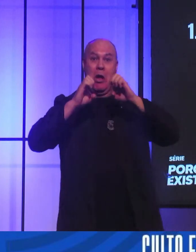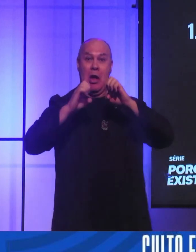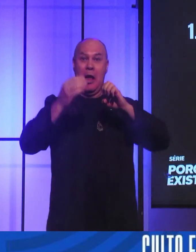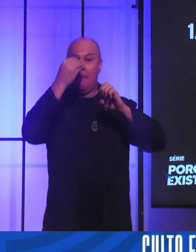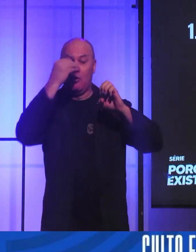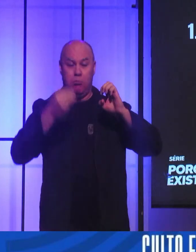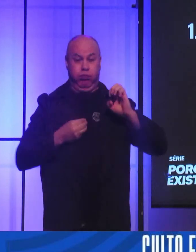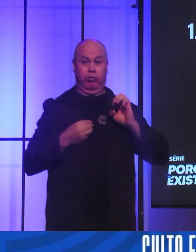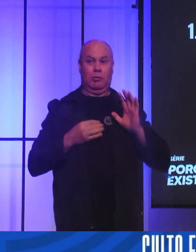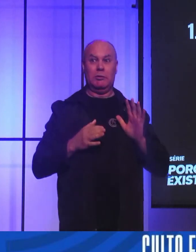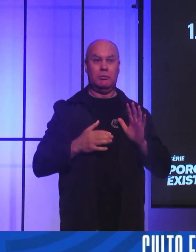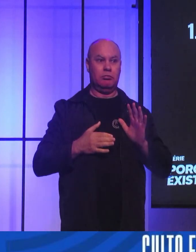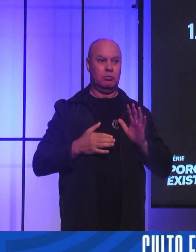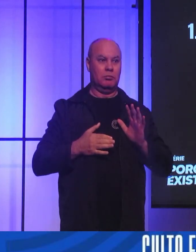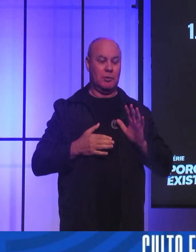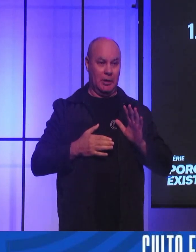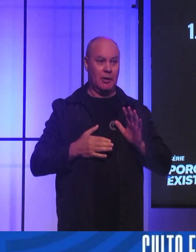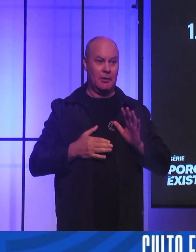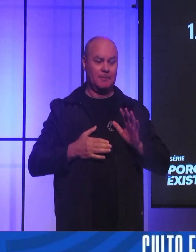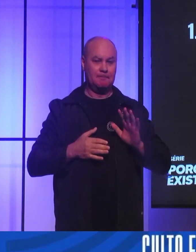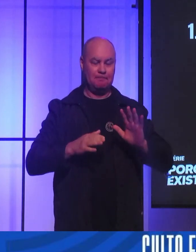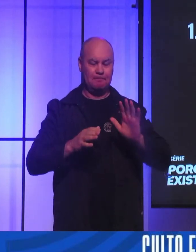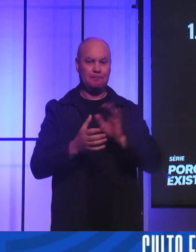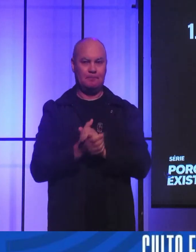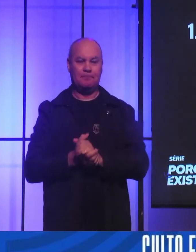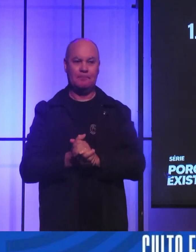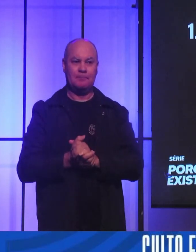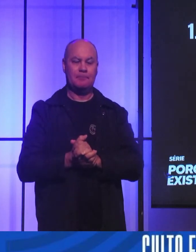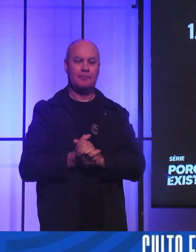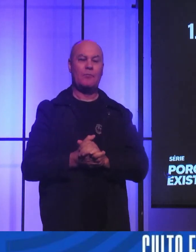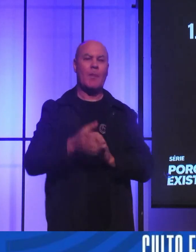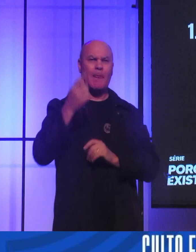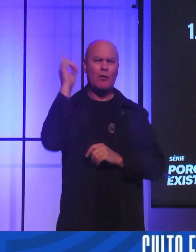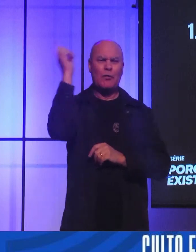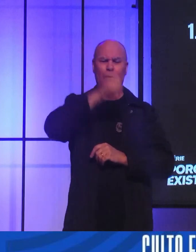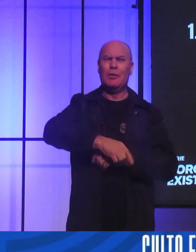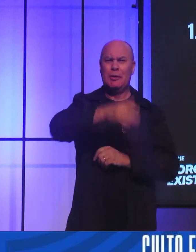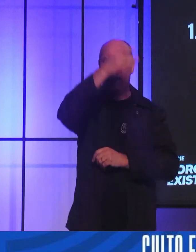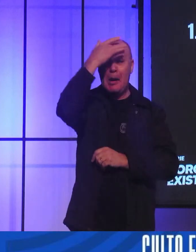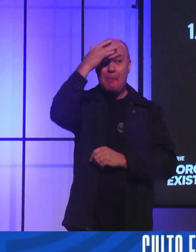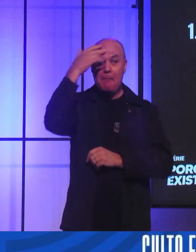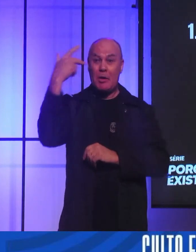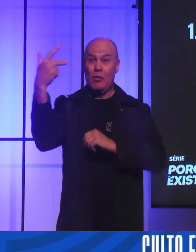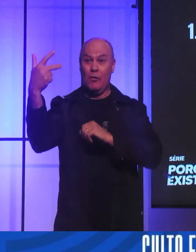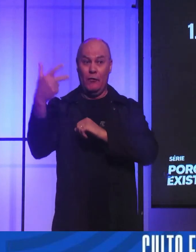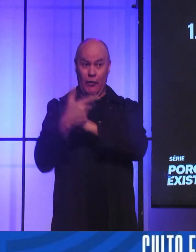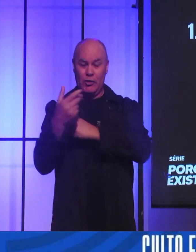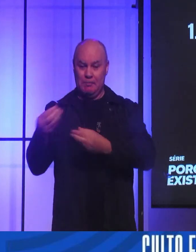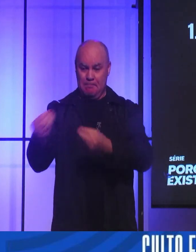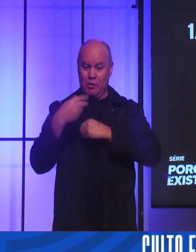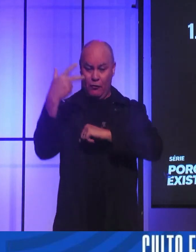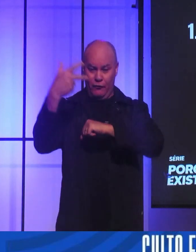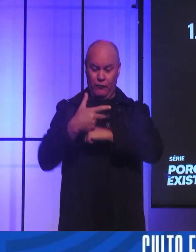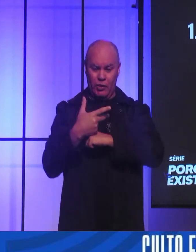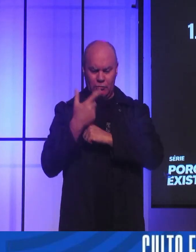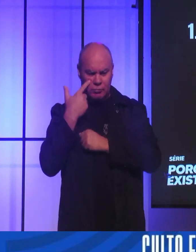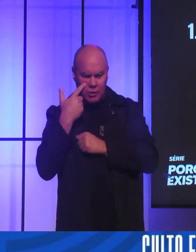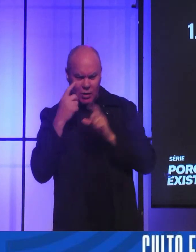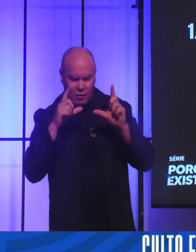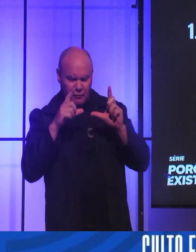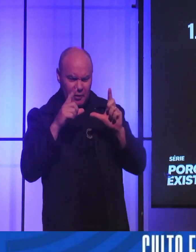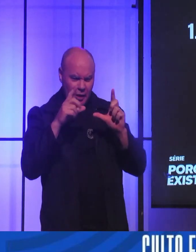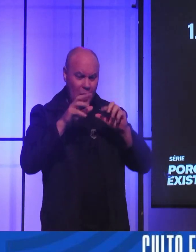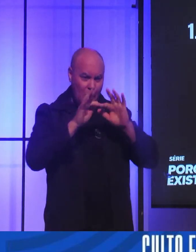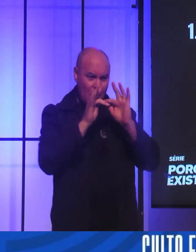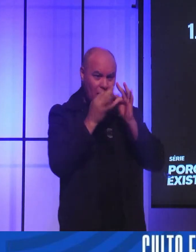chata. Dia desses eu vi um videozinho, me mandaram um videozinho, que tem uma família no pátio da casa, a câmera de